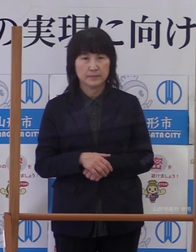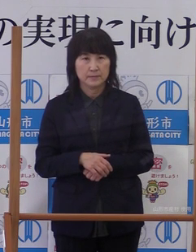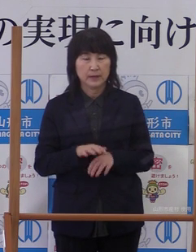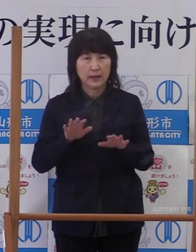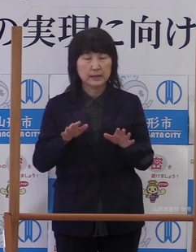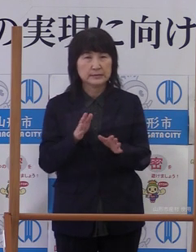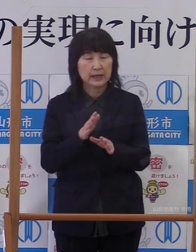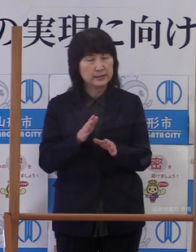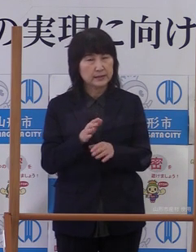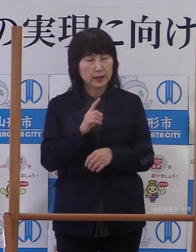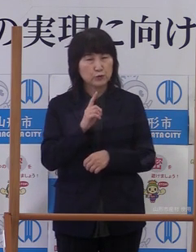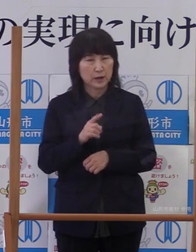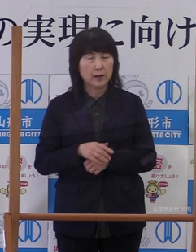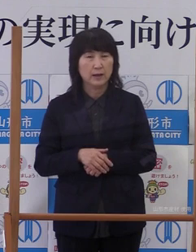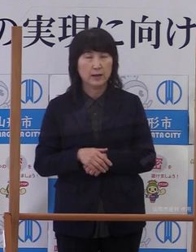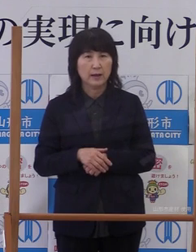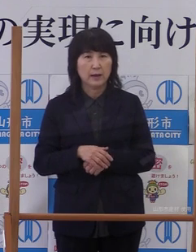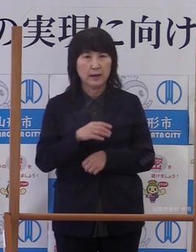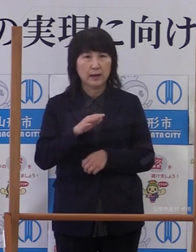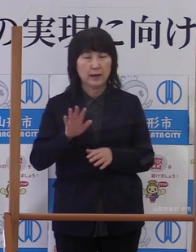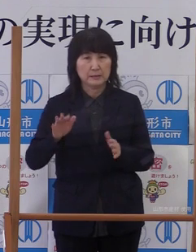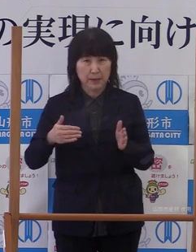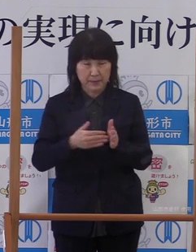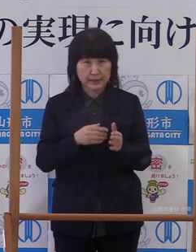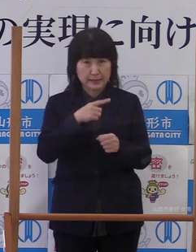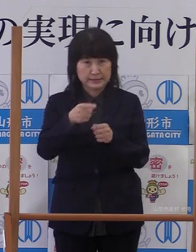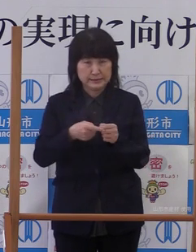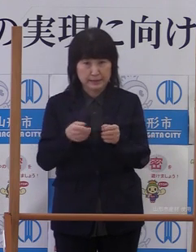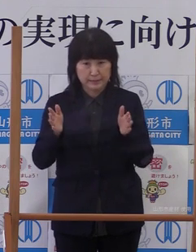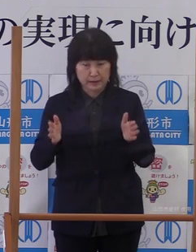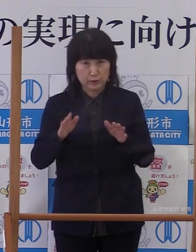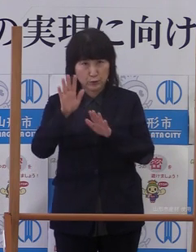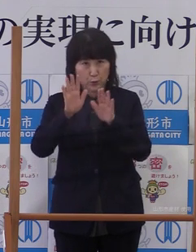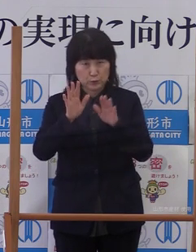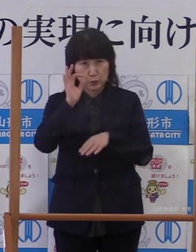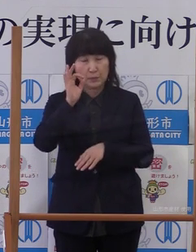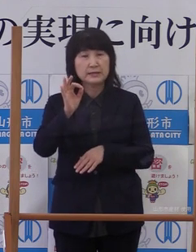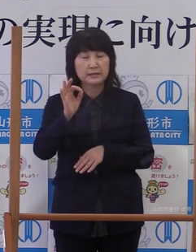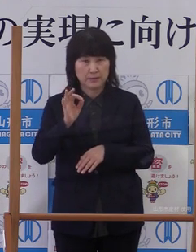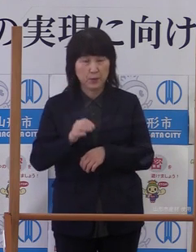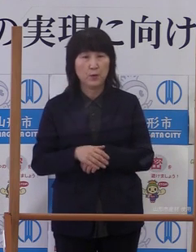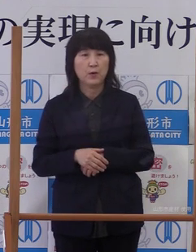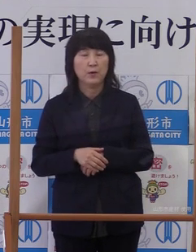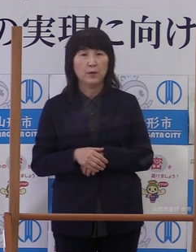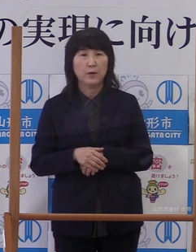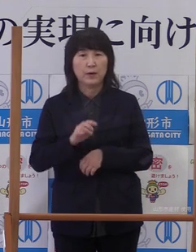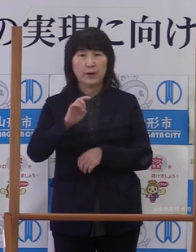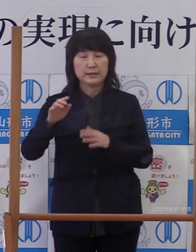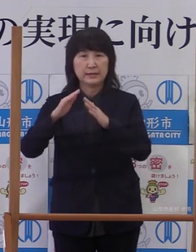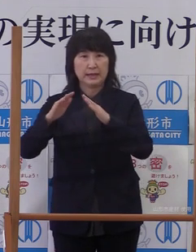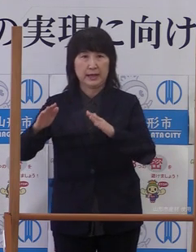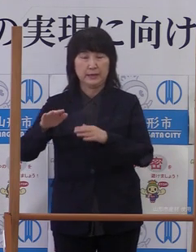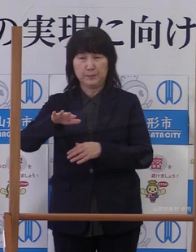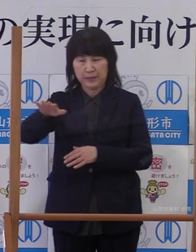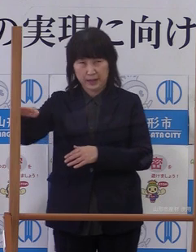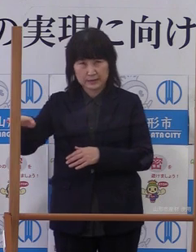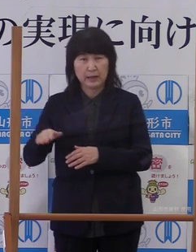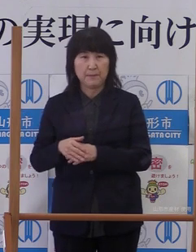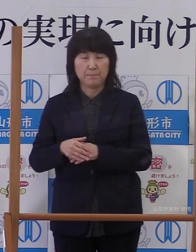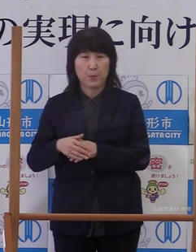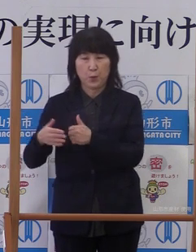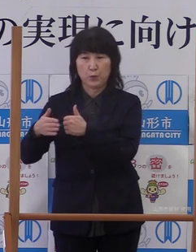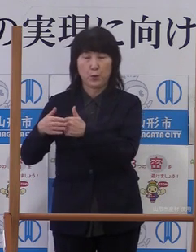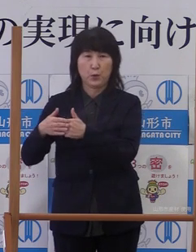最近ですね、まあ、最近といいますかこの1年考えましても議会の皆様からもご協力いただいてです